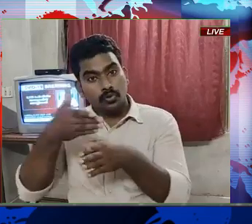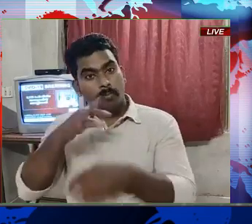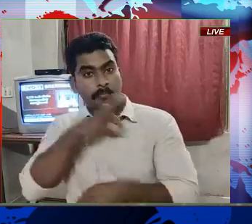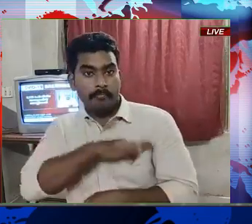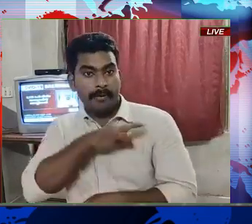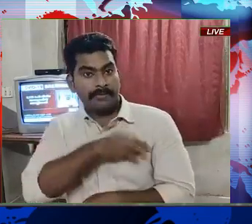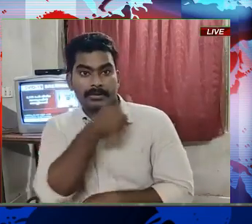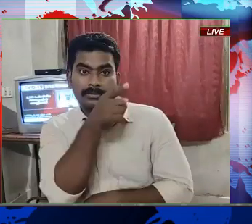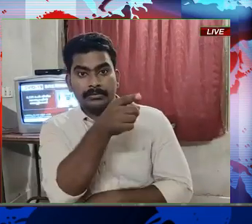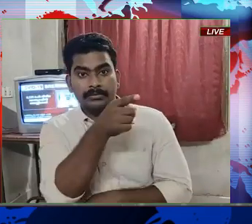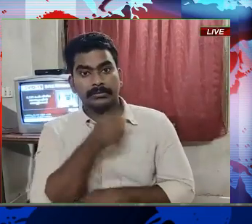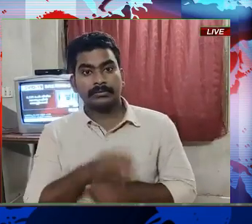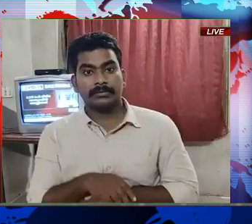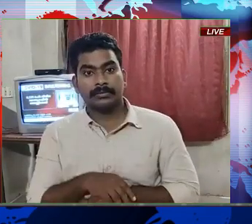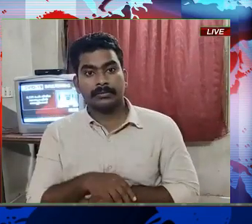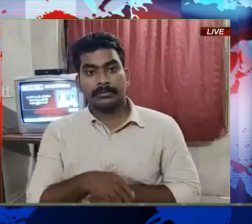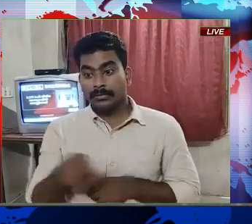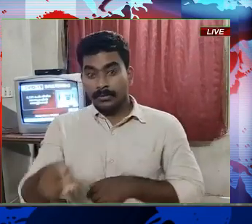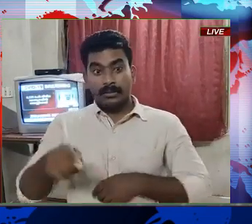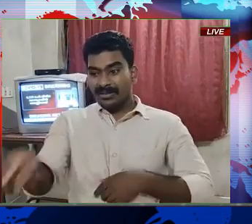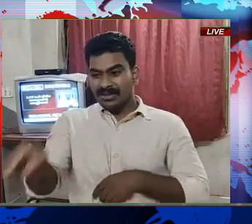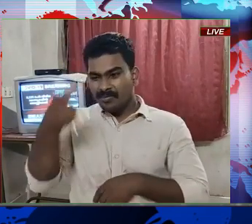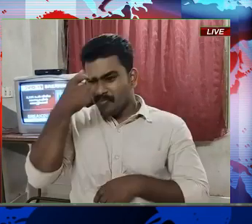അവിടുന്ന് ഭക്ഷണം കഴിക്കുന്നവരാണ്.